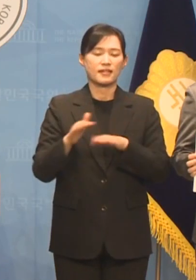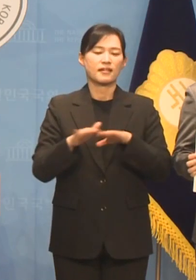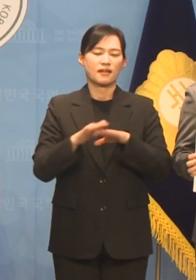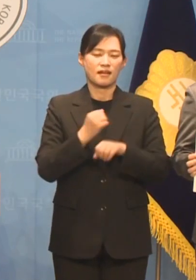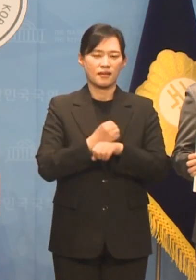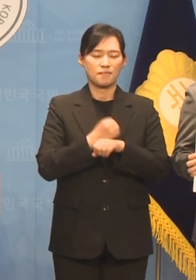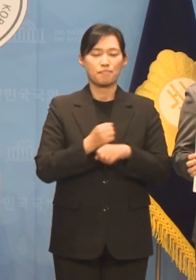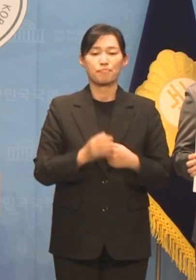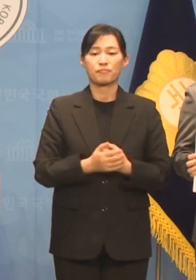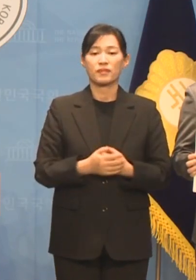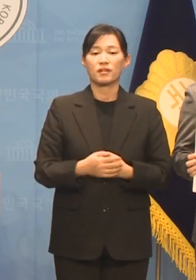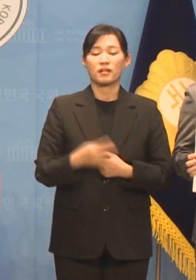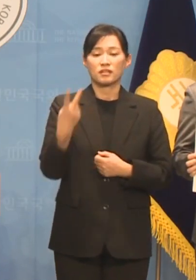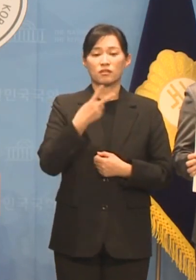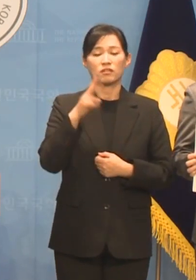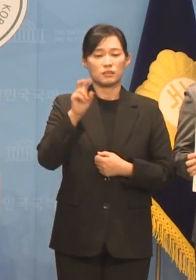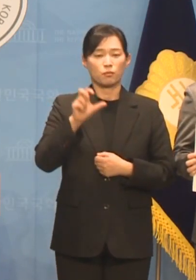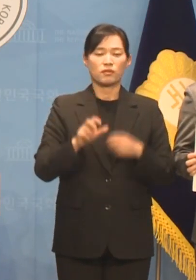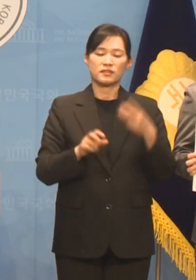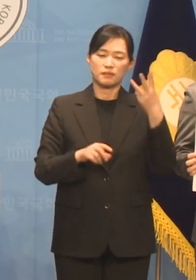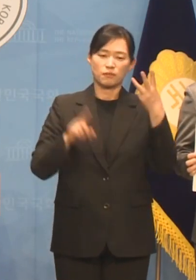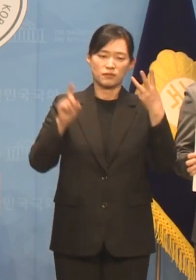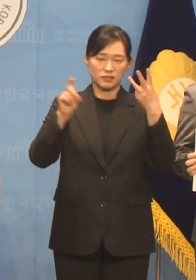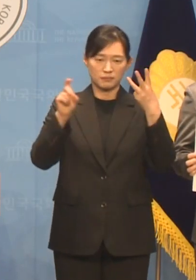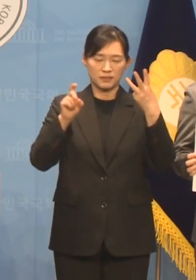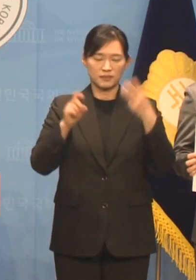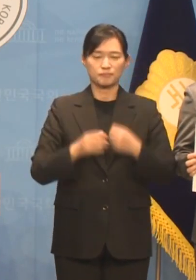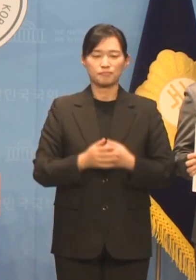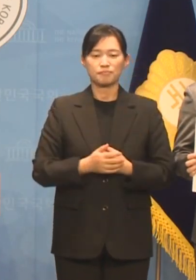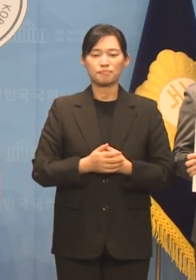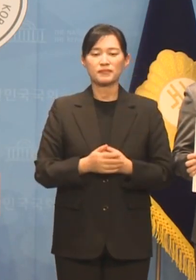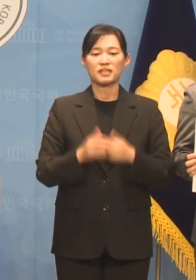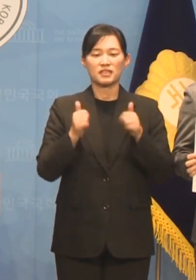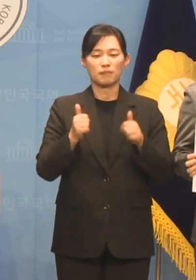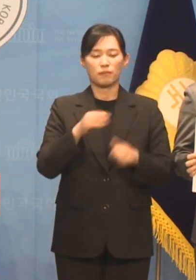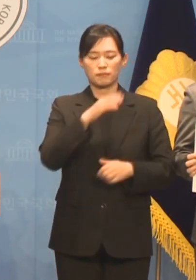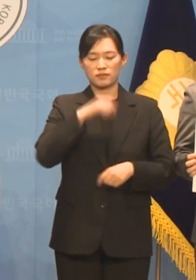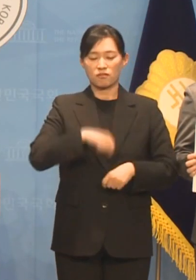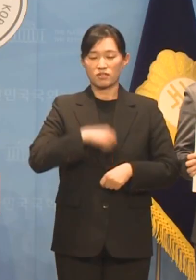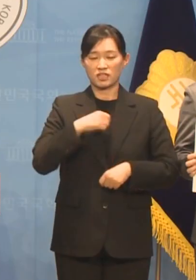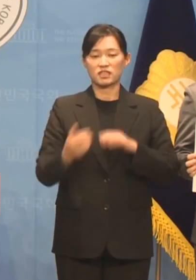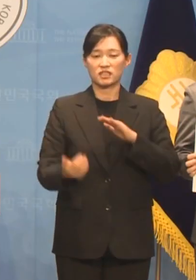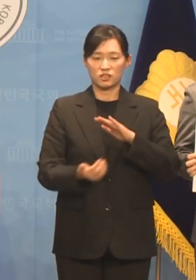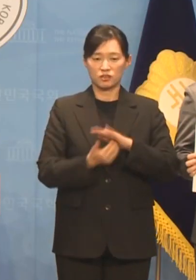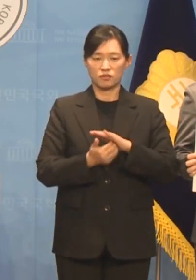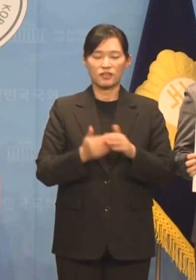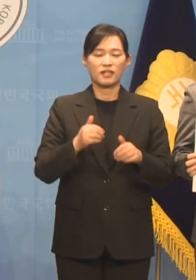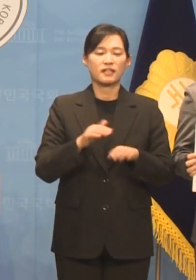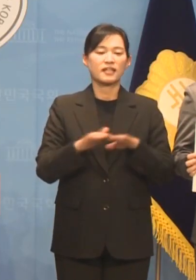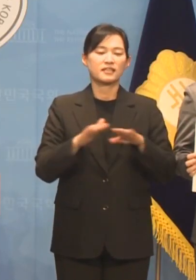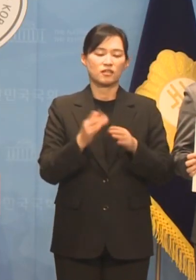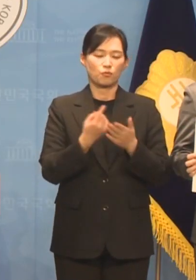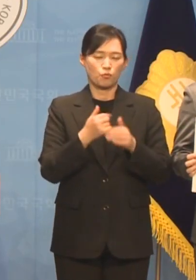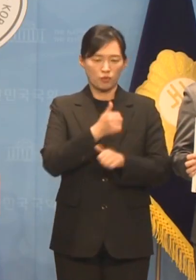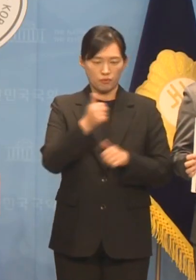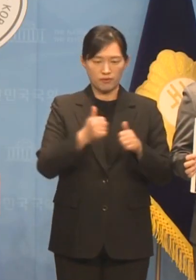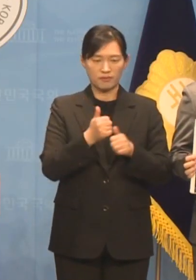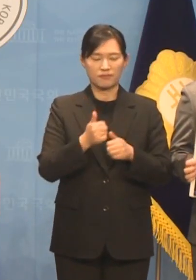것이다. 2025년 3월 10일 더불어민주당 사법정의 실현 및 검찰 독재 대책위원회 위원